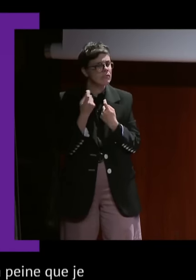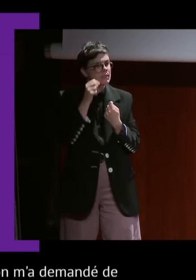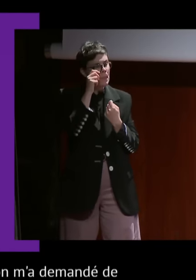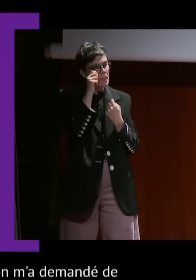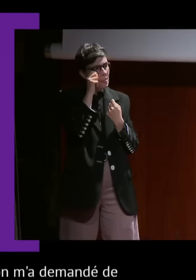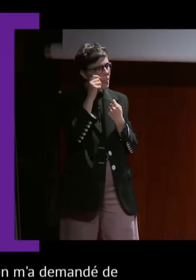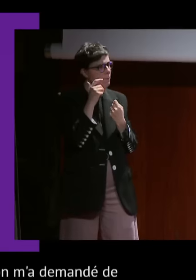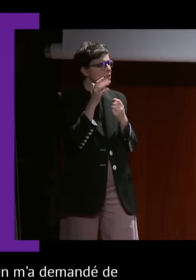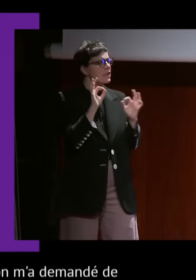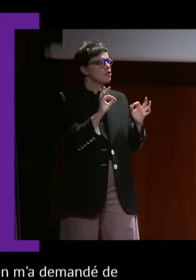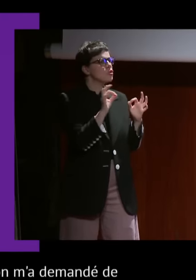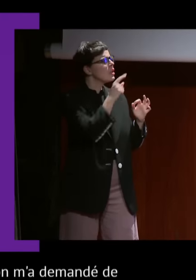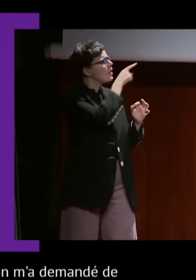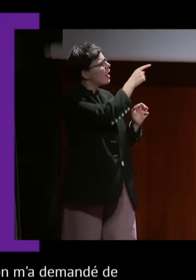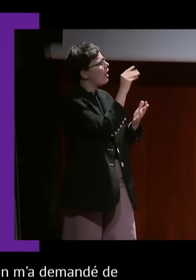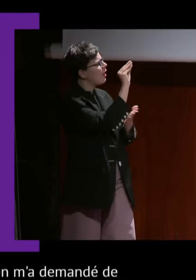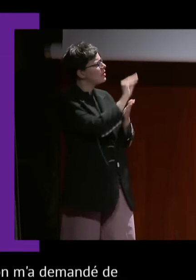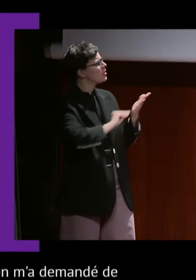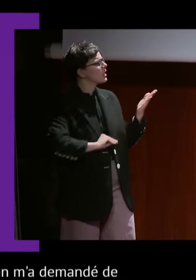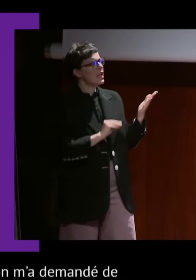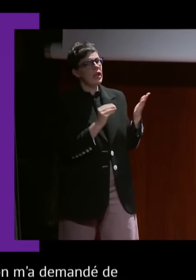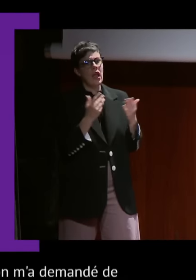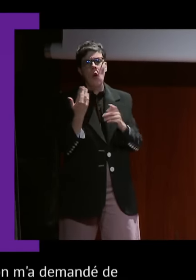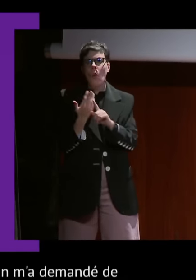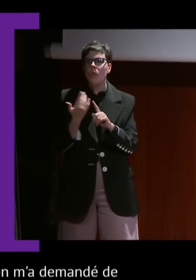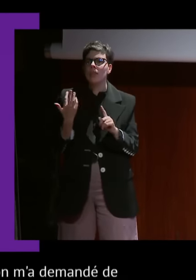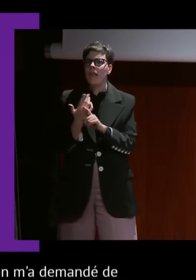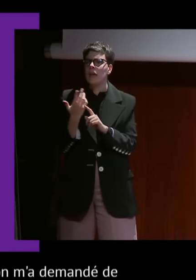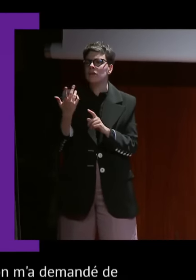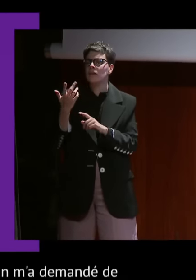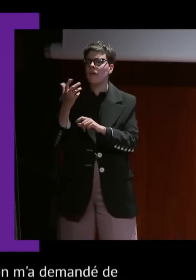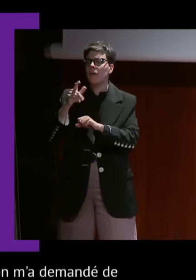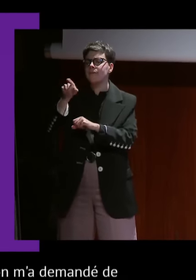à ce que c'était que la poésie sourde. Et